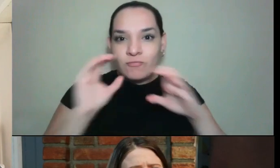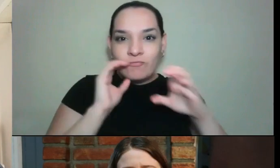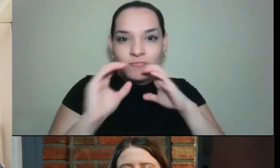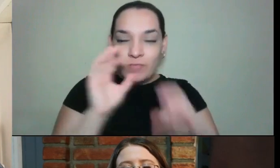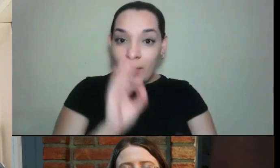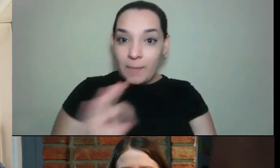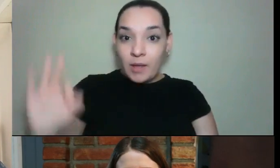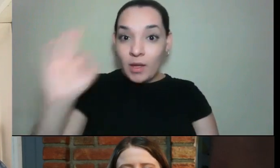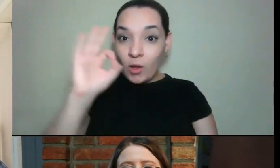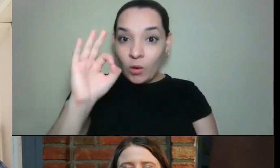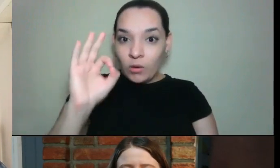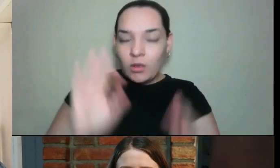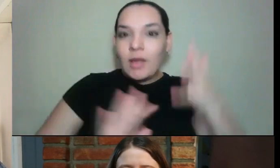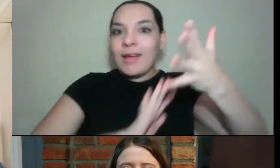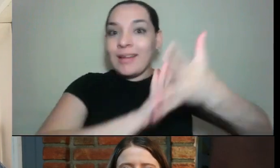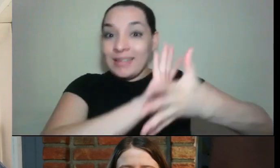comunicarme?